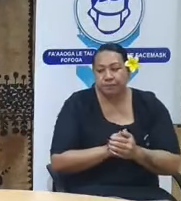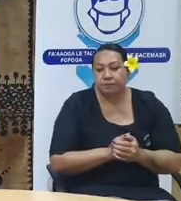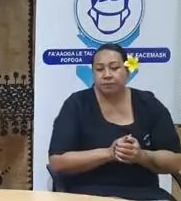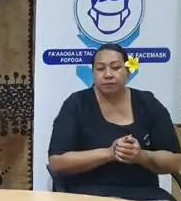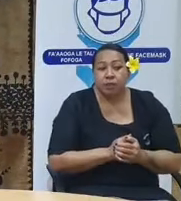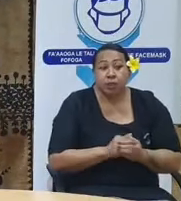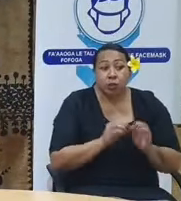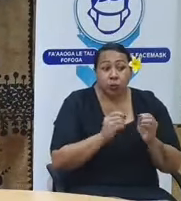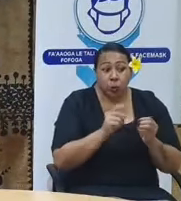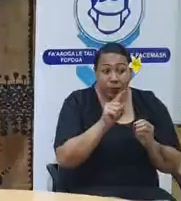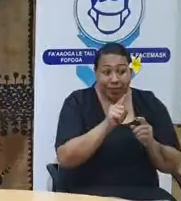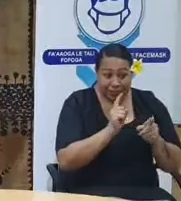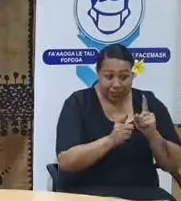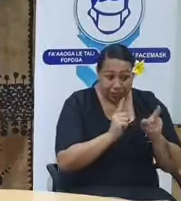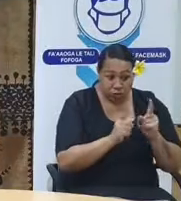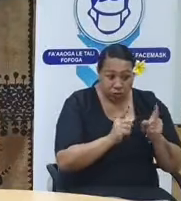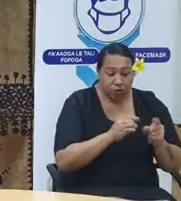nei e nei,